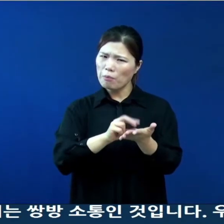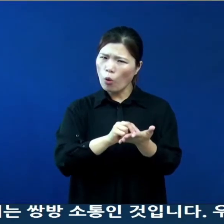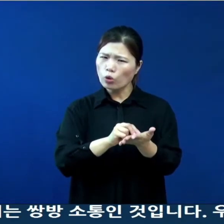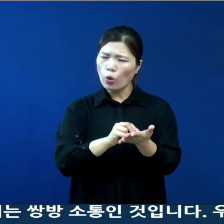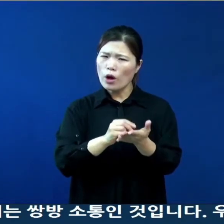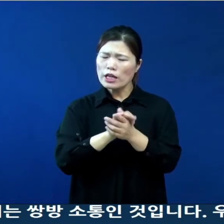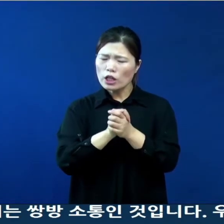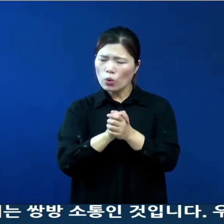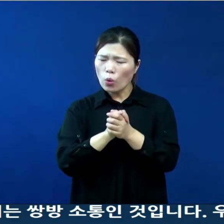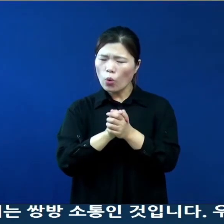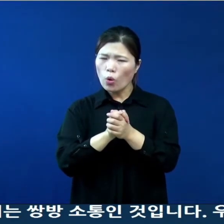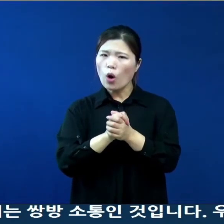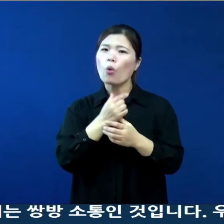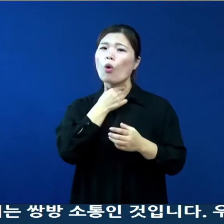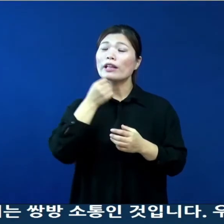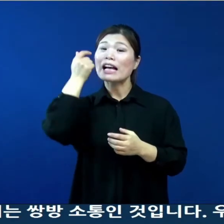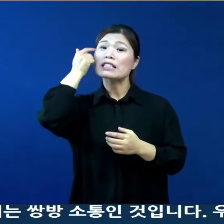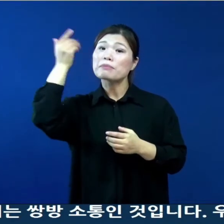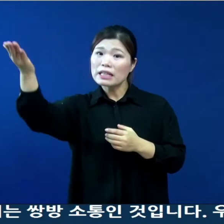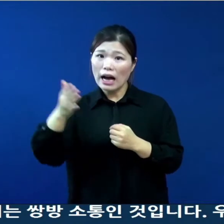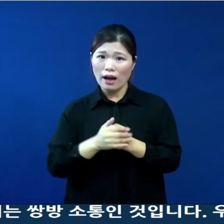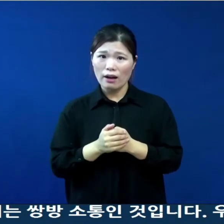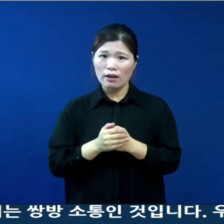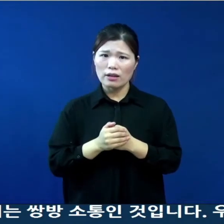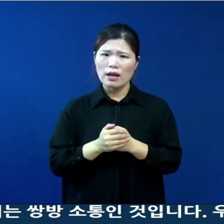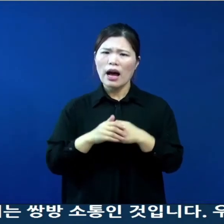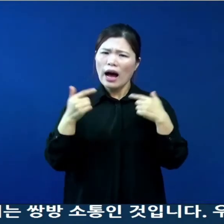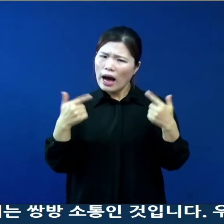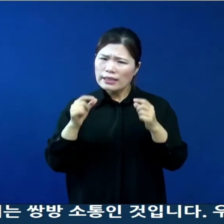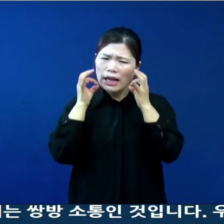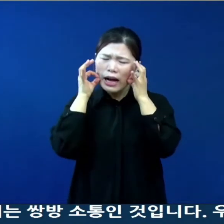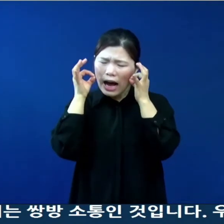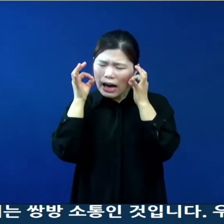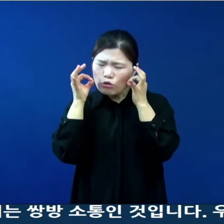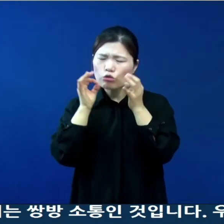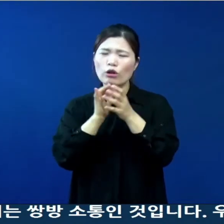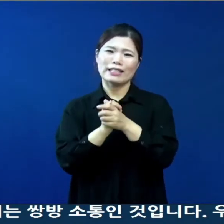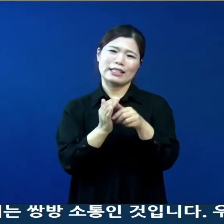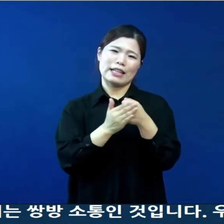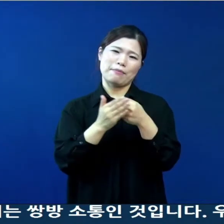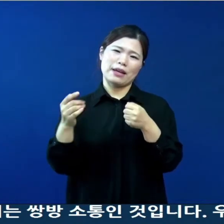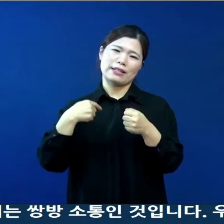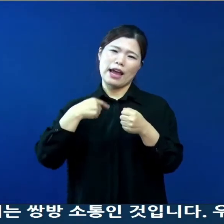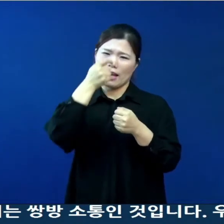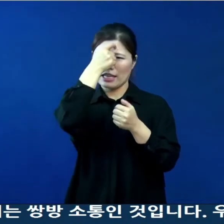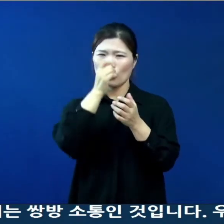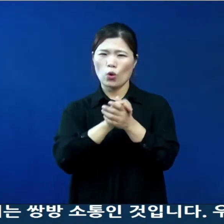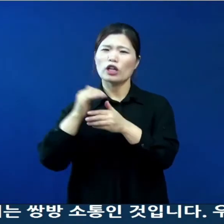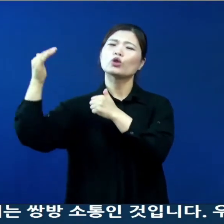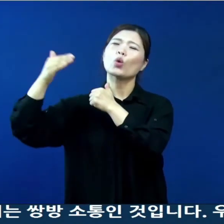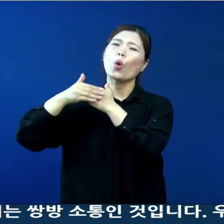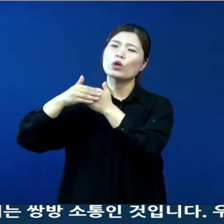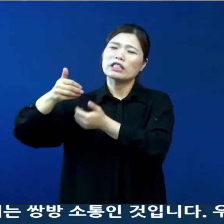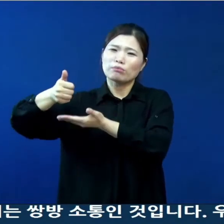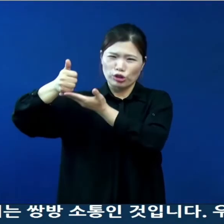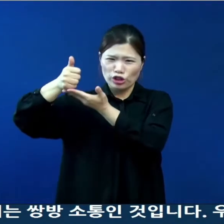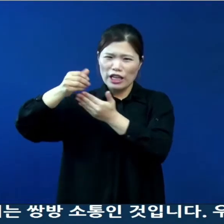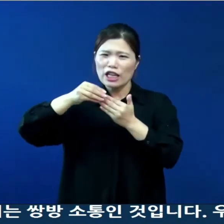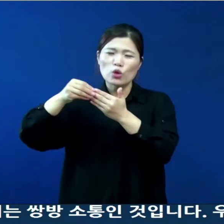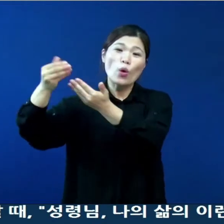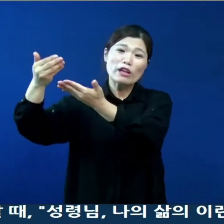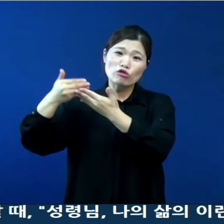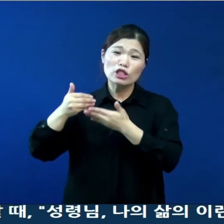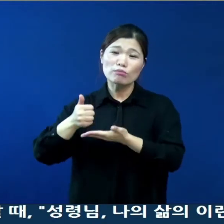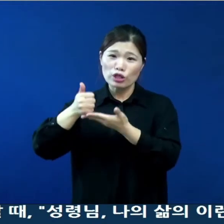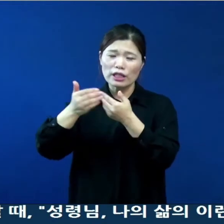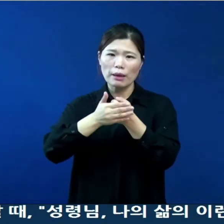수 없는 탄식으로 우리를 위해서 간구하시는 분이시기 때문에 우리의 기도를 친히 도우시는 분이십니다. 인도하는 분이십니다. 그래서